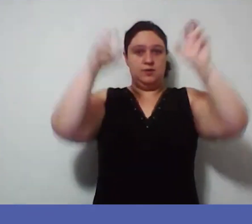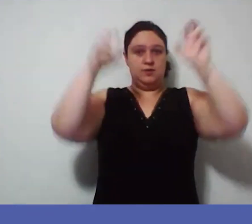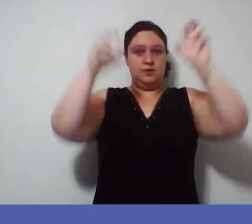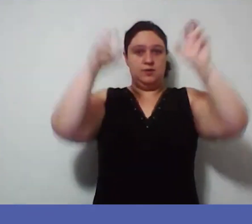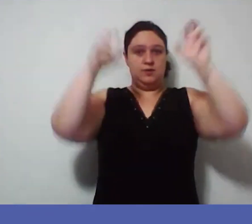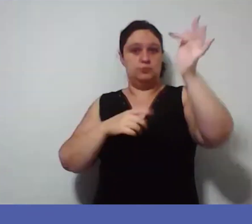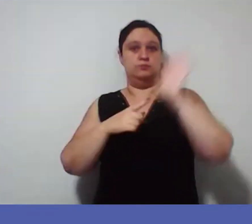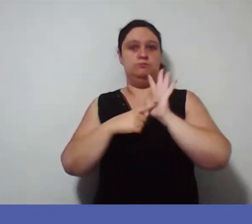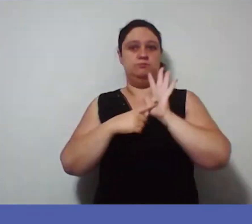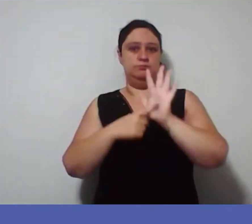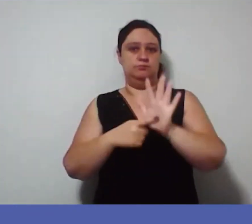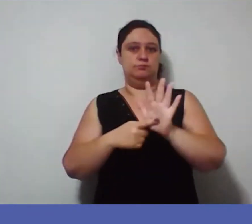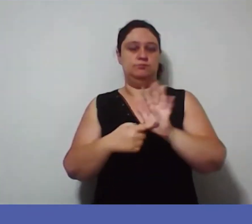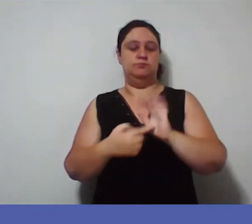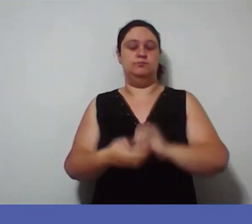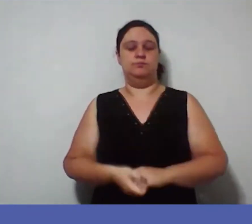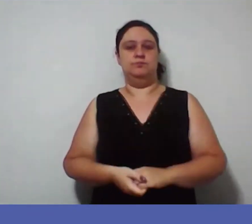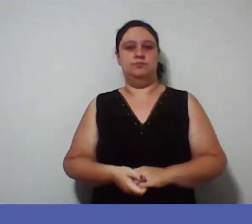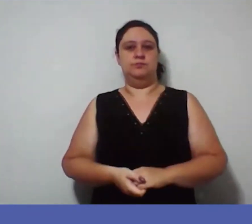Ele falou do que é bom.